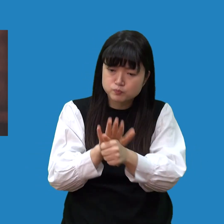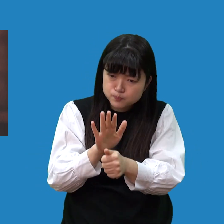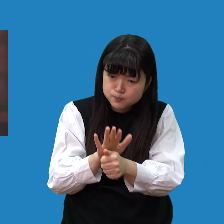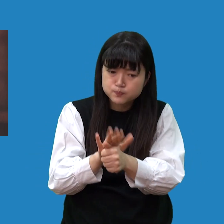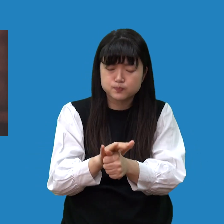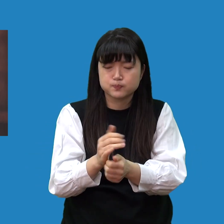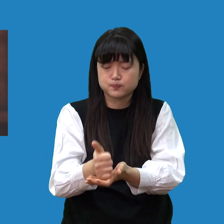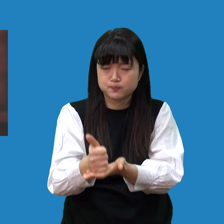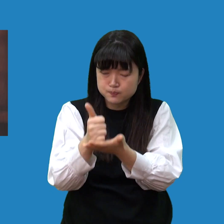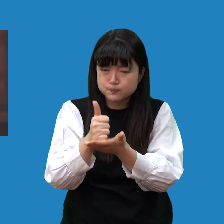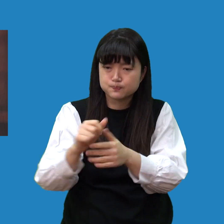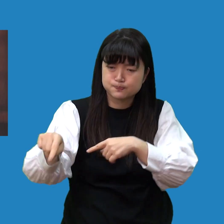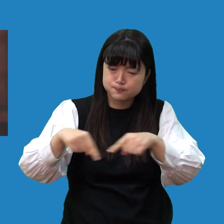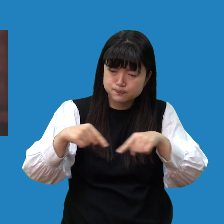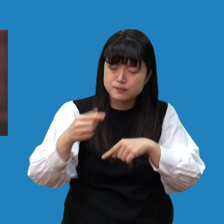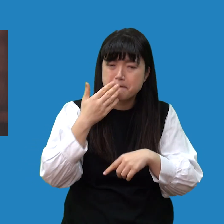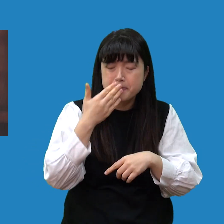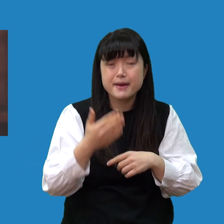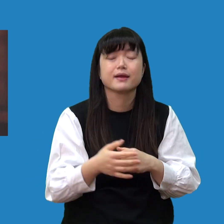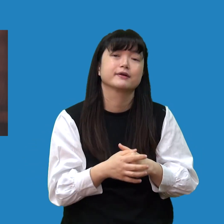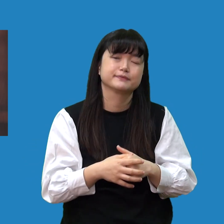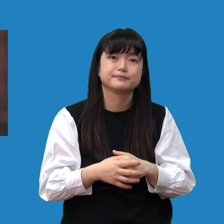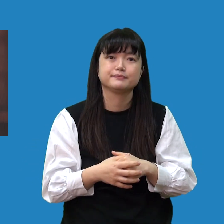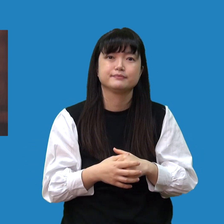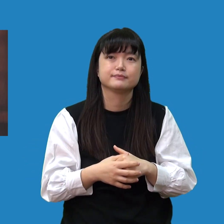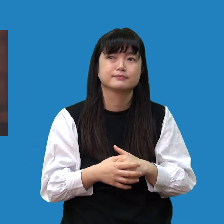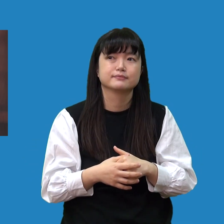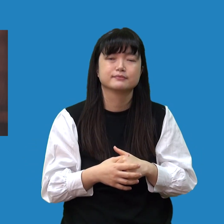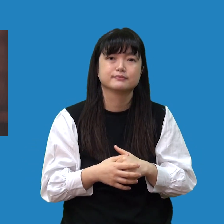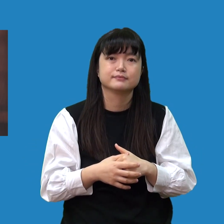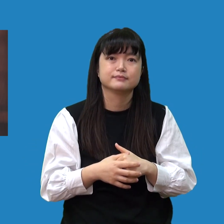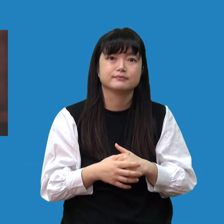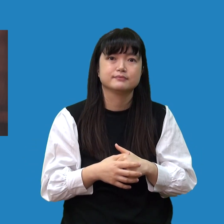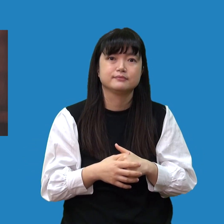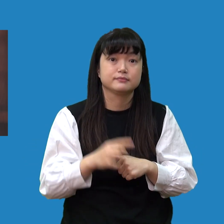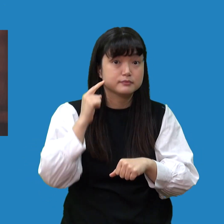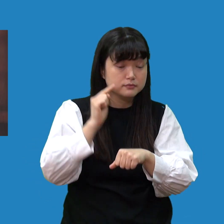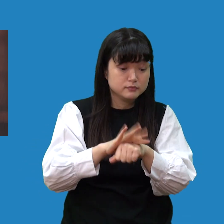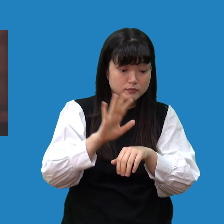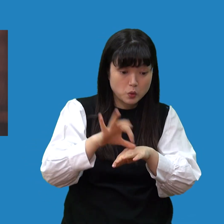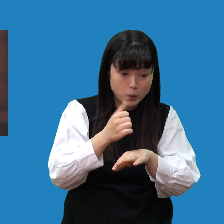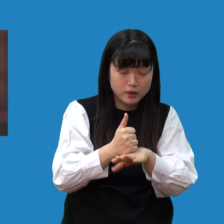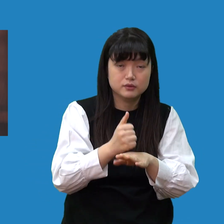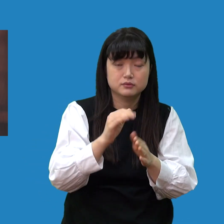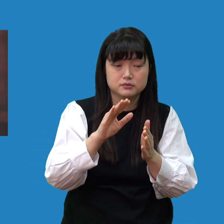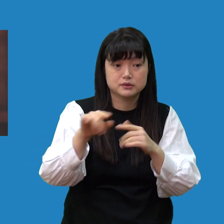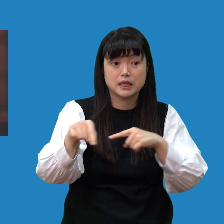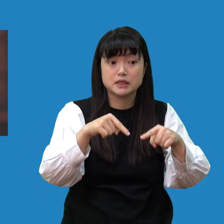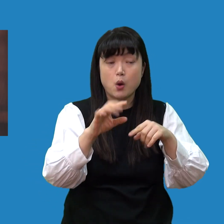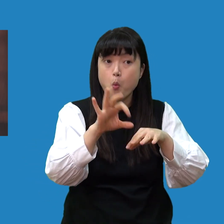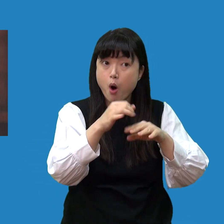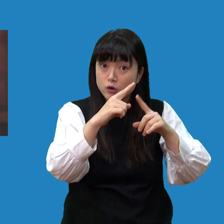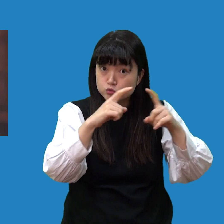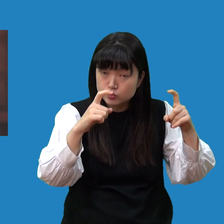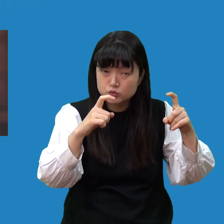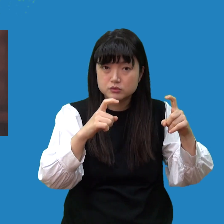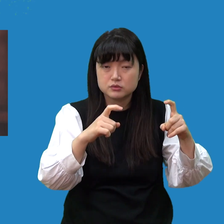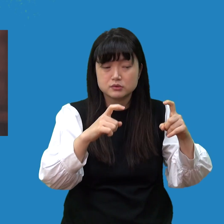오히려 섬기고 다스릴 수가 있었던 것입니다. 솔로몬 왕이 다스린 왕국은